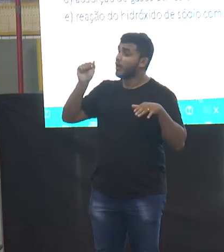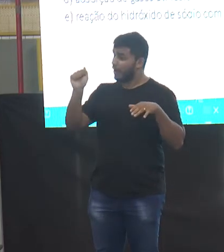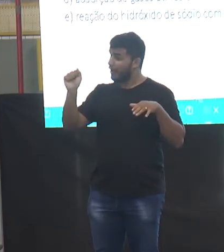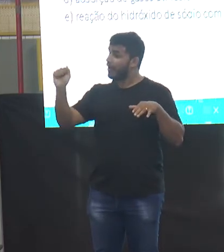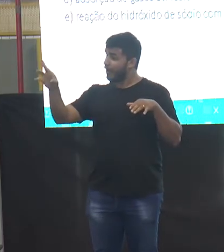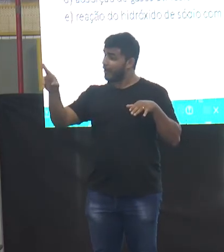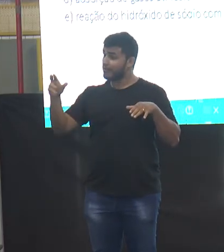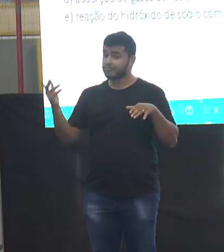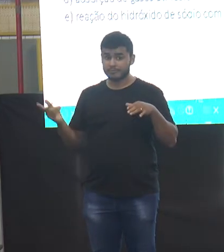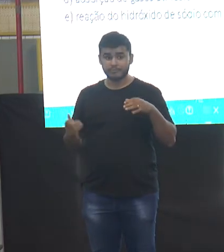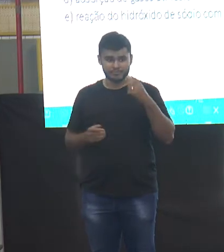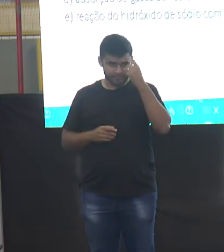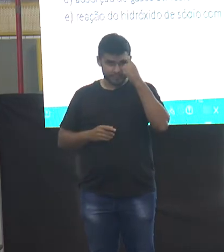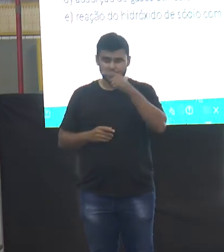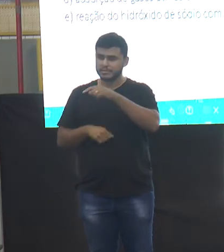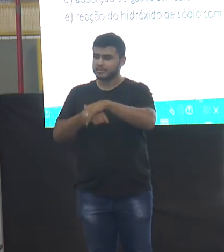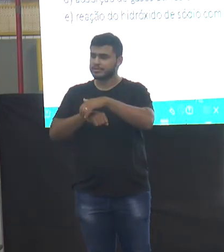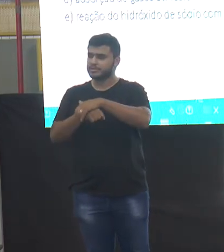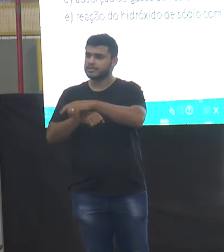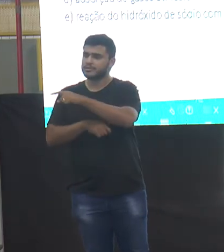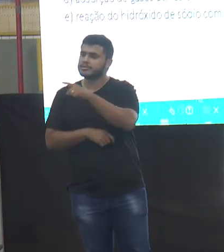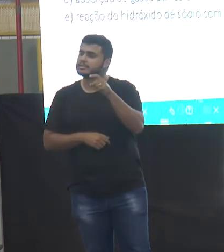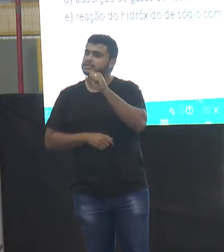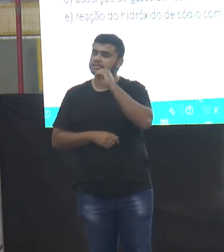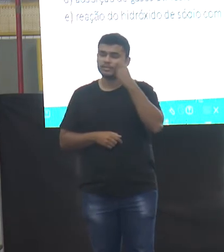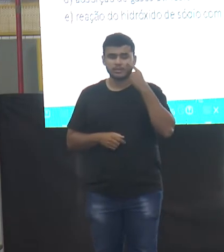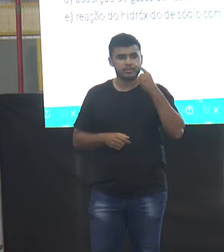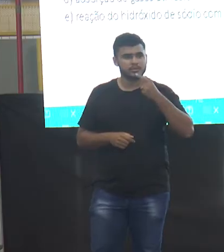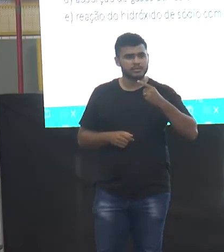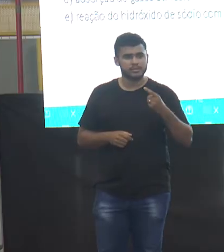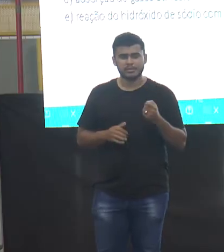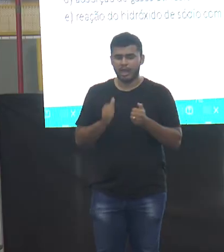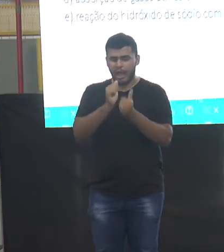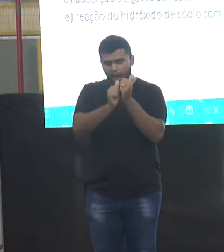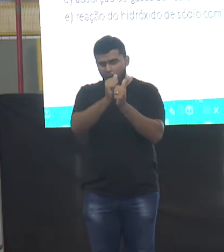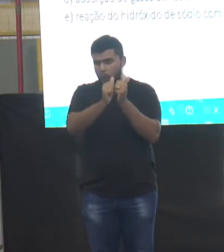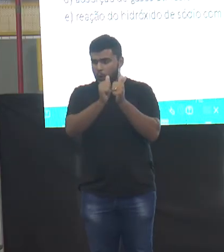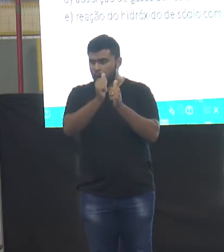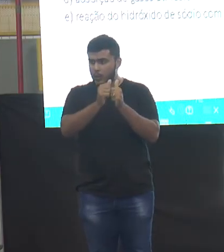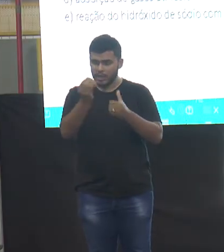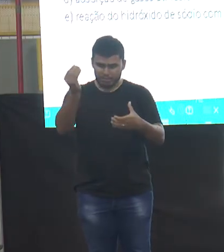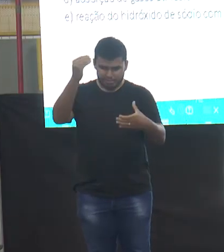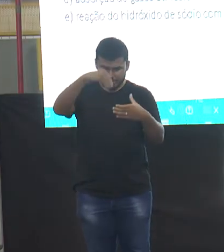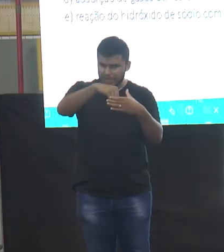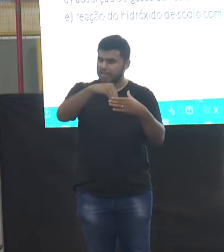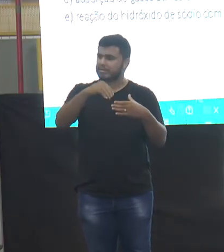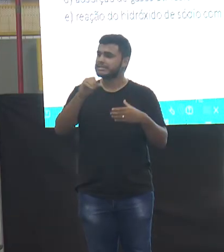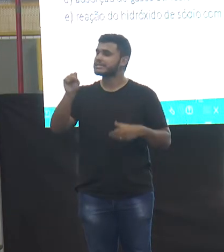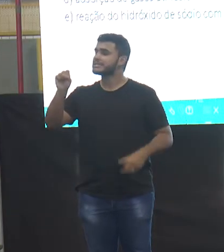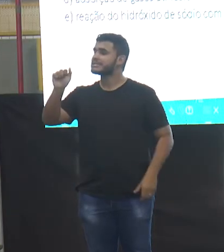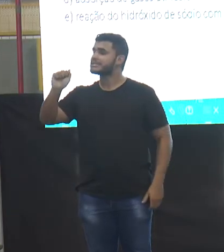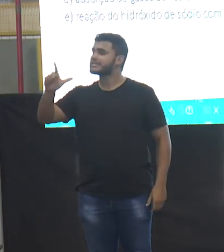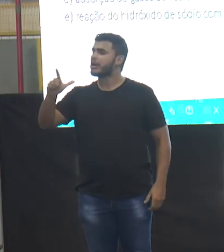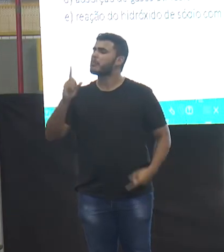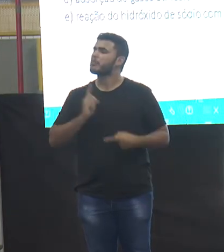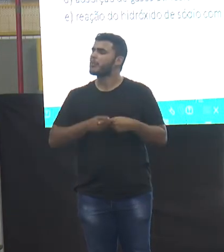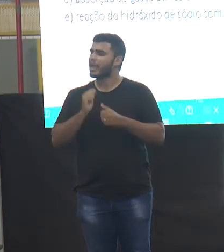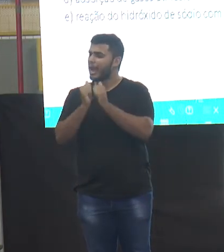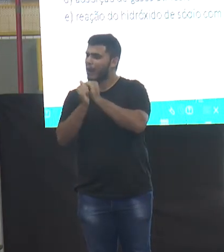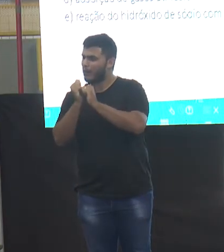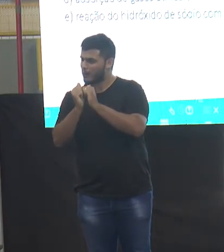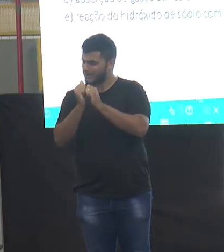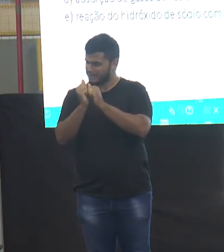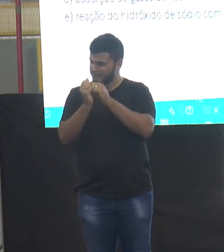de arroz dentro. Aí você vai, por que botam arroz dentro do saleiro? Às